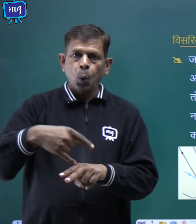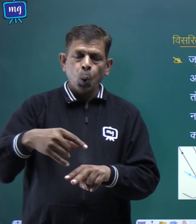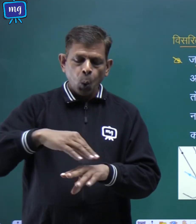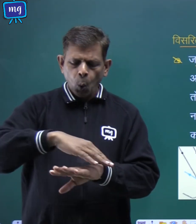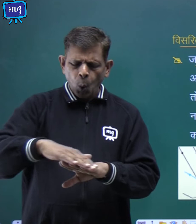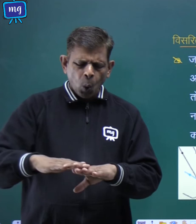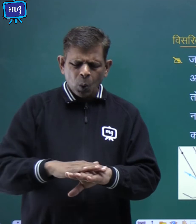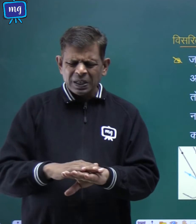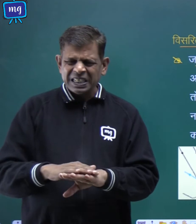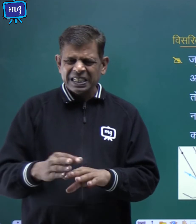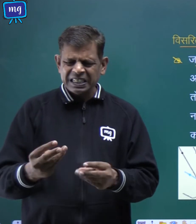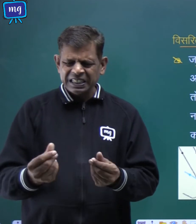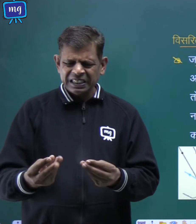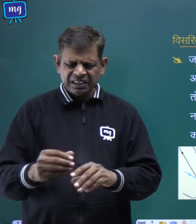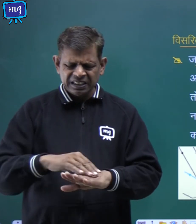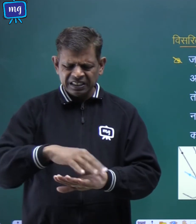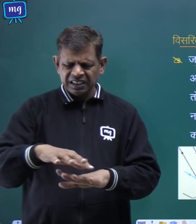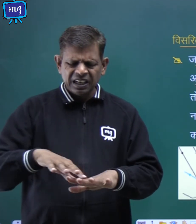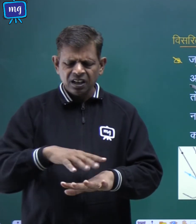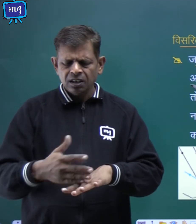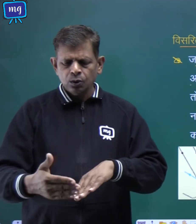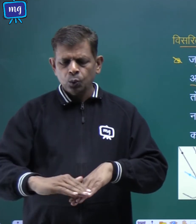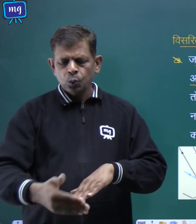खुरदरे या अनियमित